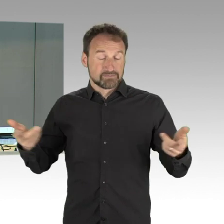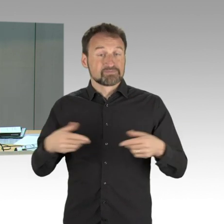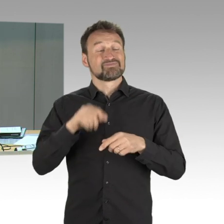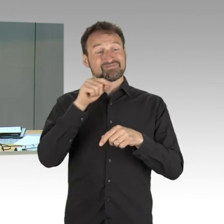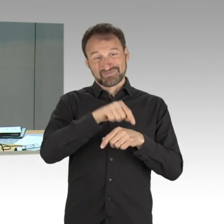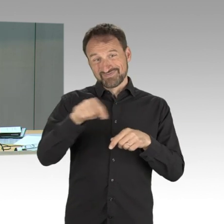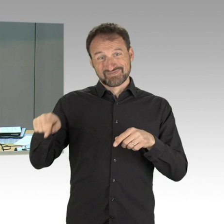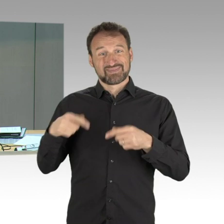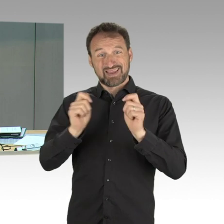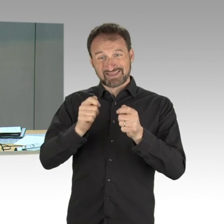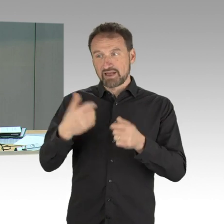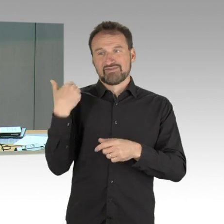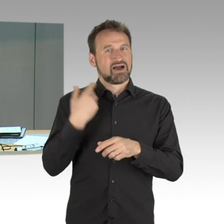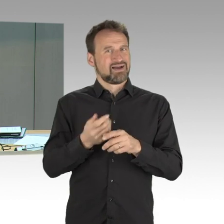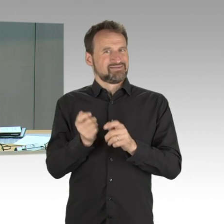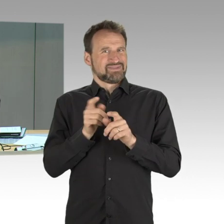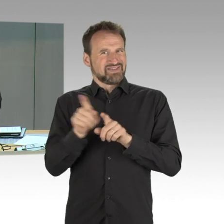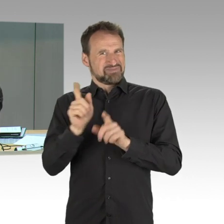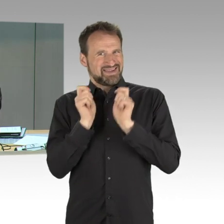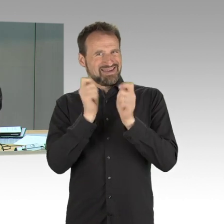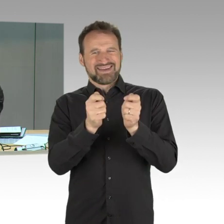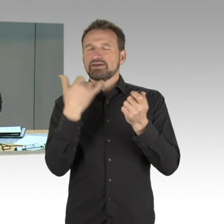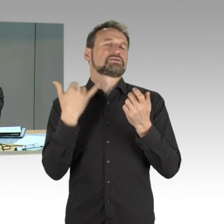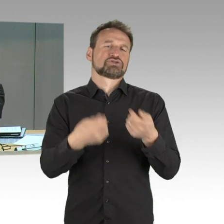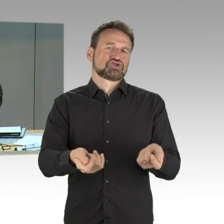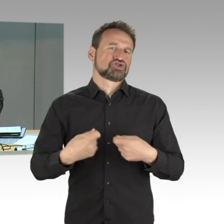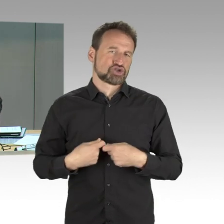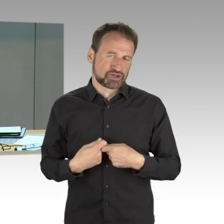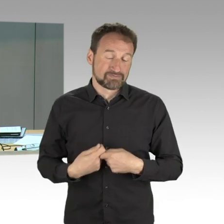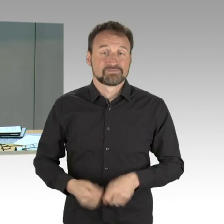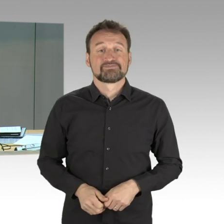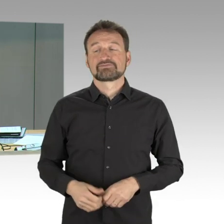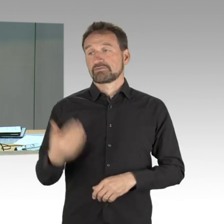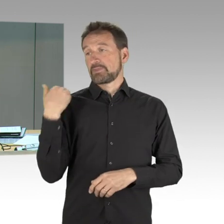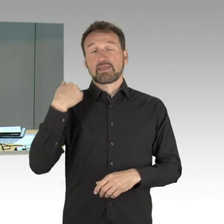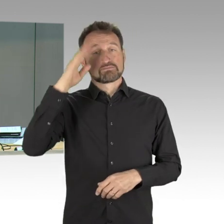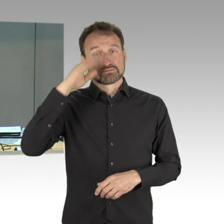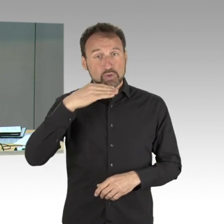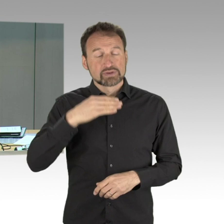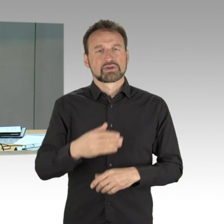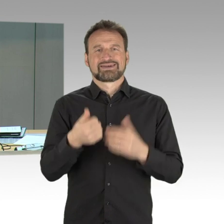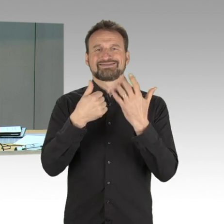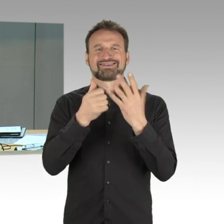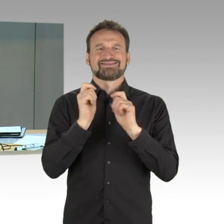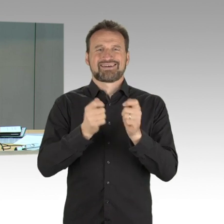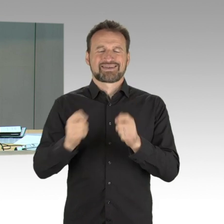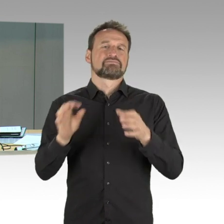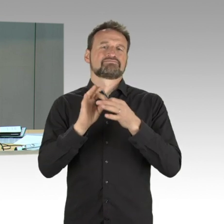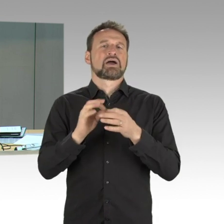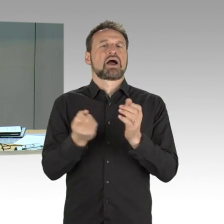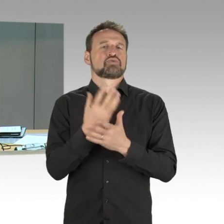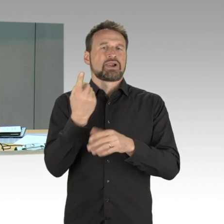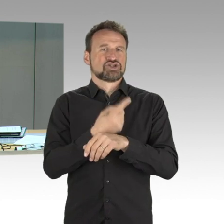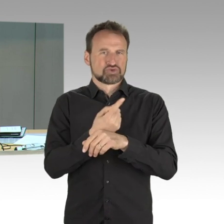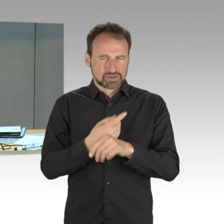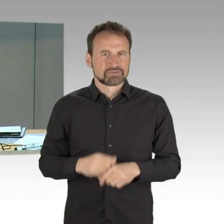nunmehr zurückgezogen. Am Montag sind folgende 6 Anträge auf Durchführung einer Aktuellen Stunde eingegangen.